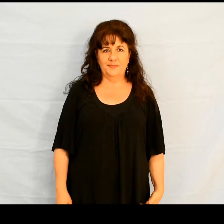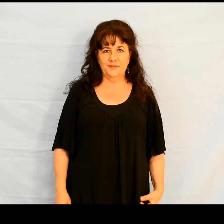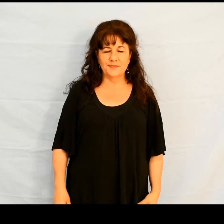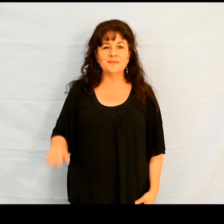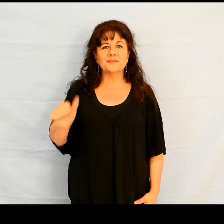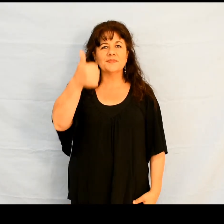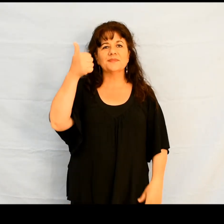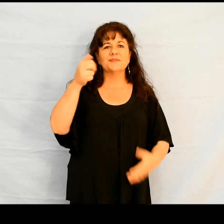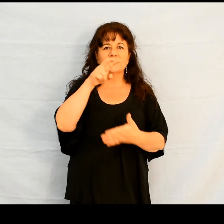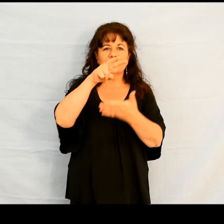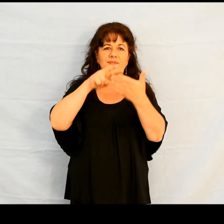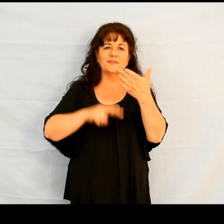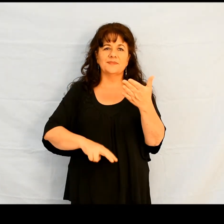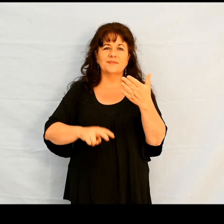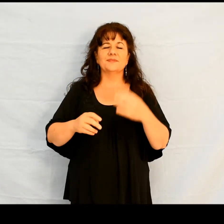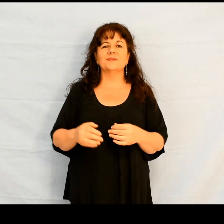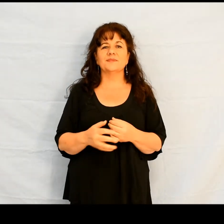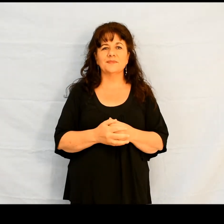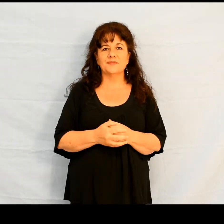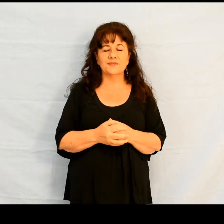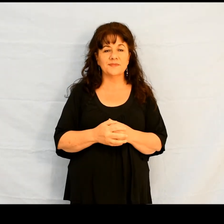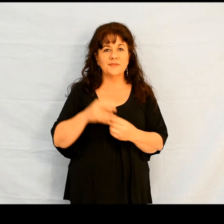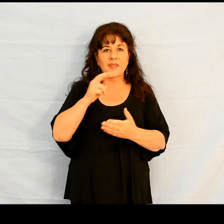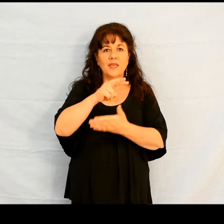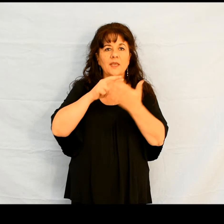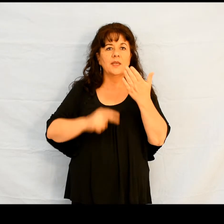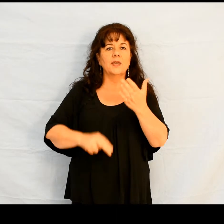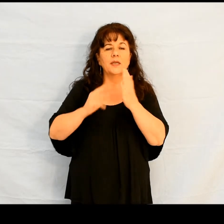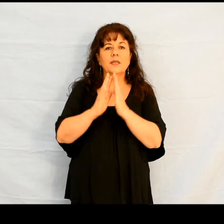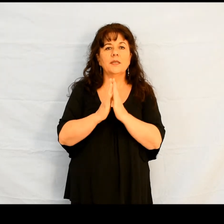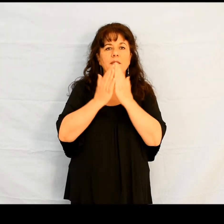Première lecture. Lecture du livre de l'Exode.